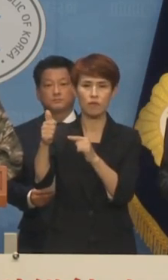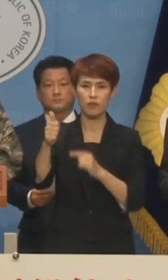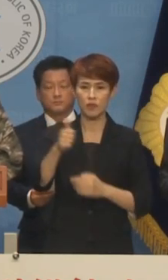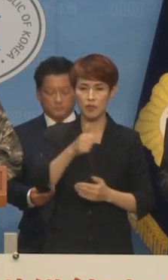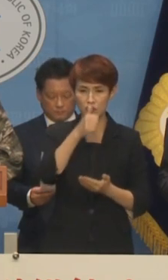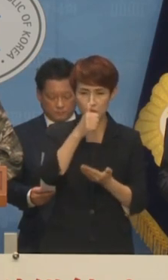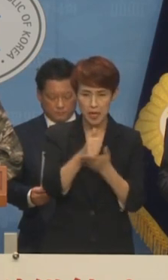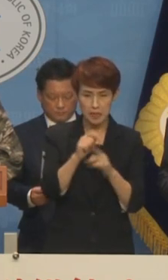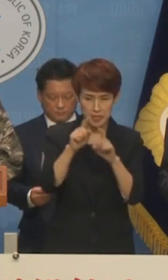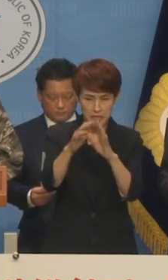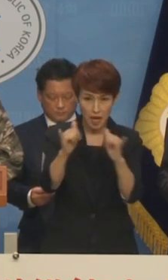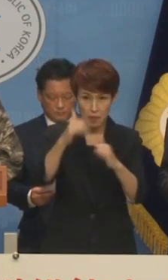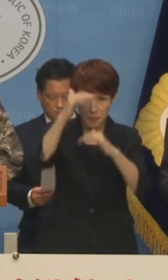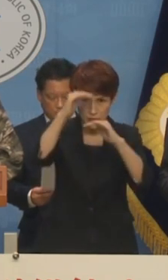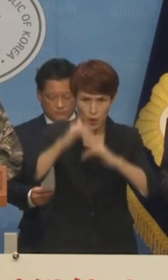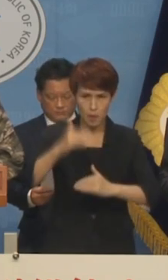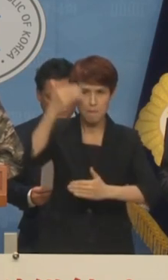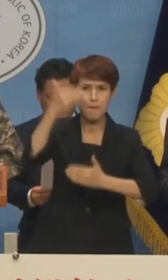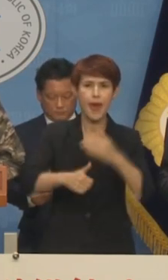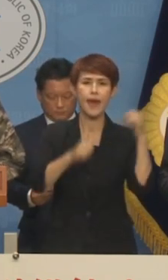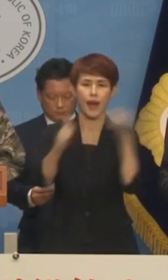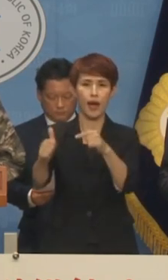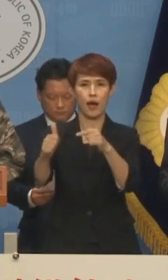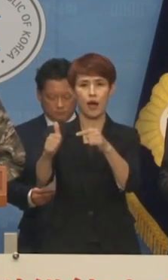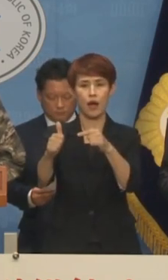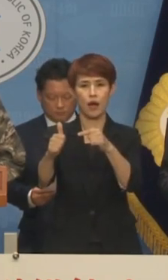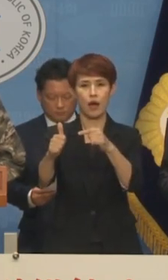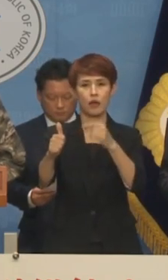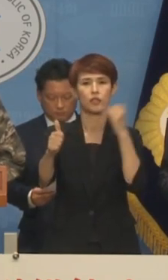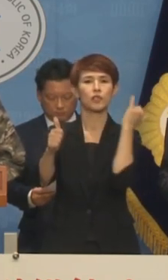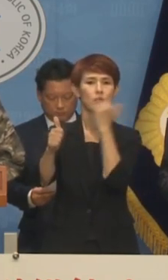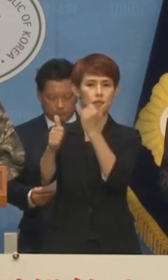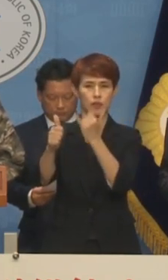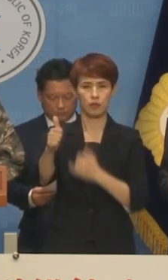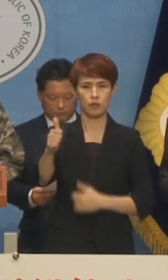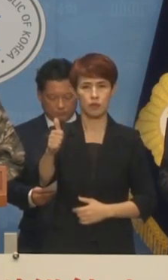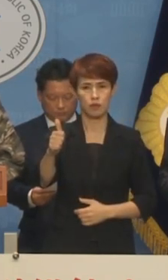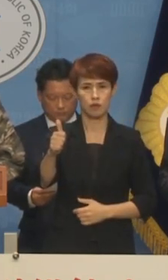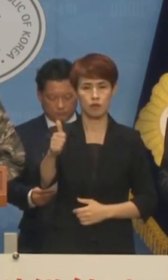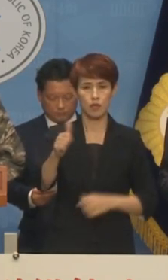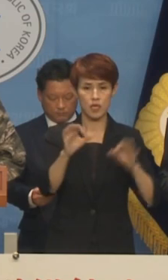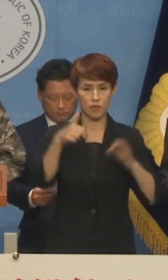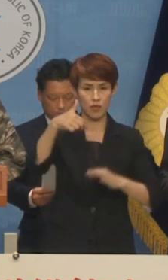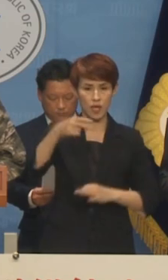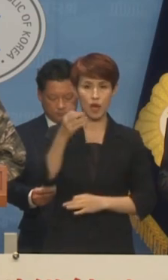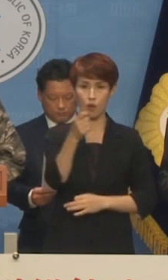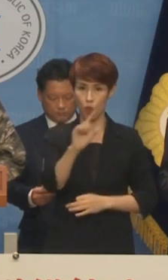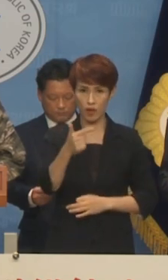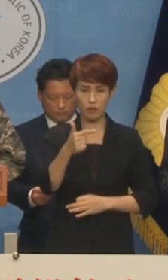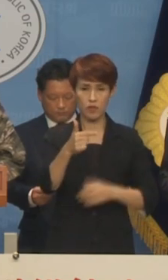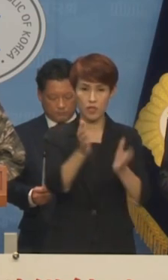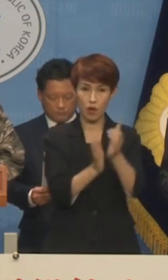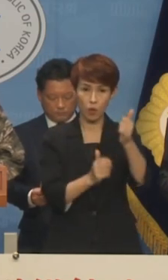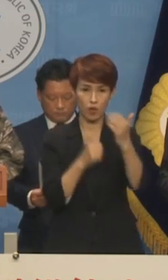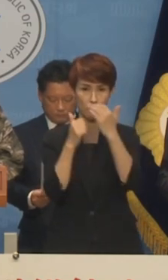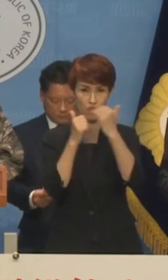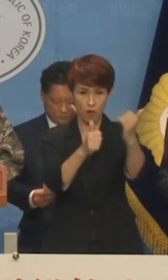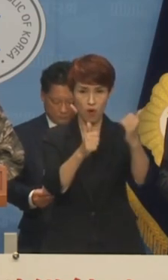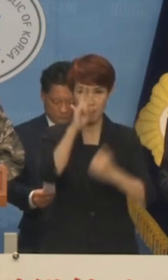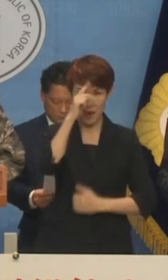혐의 내용을 다 빼라 이렇게 전화합니다. 이후 김계환 해병대 사령관이 불러